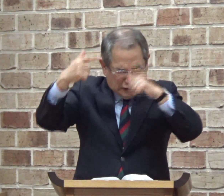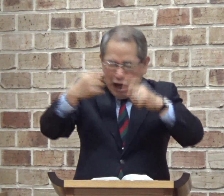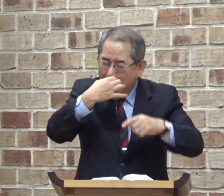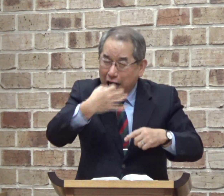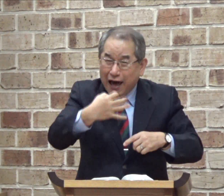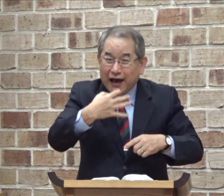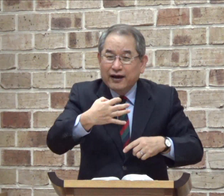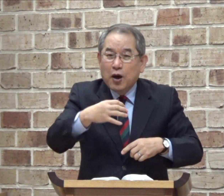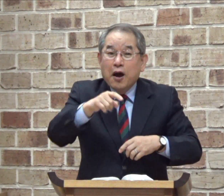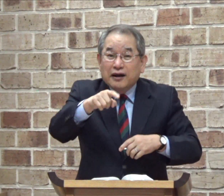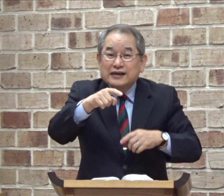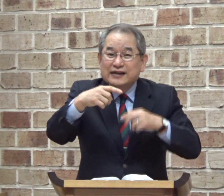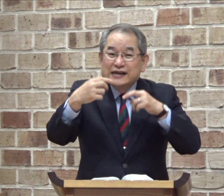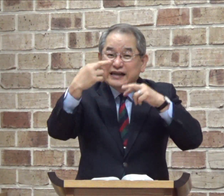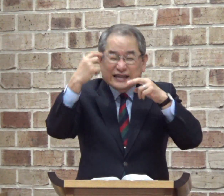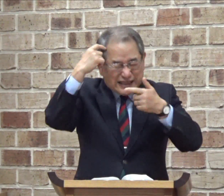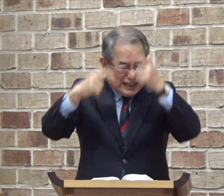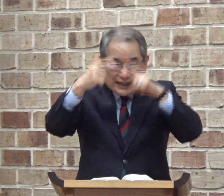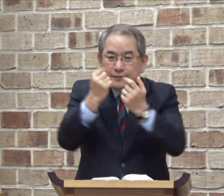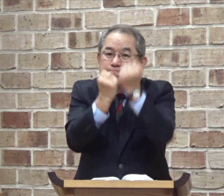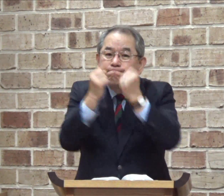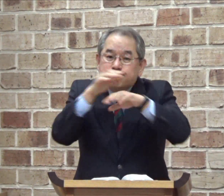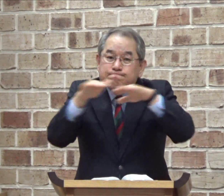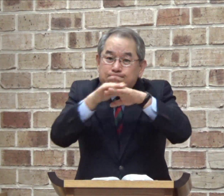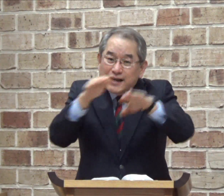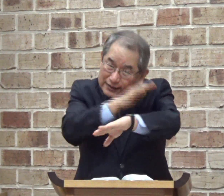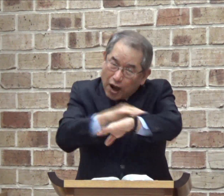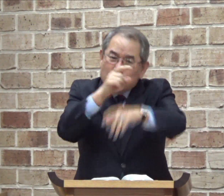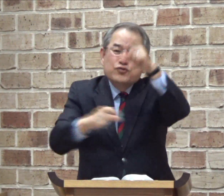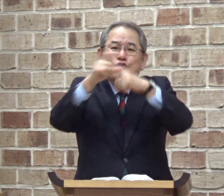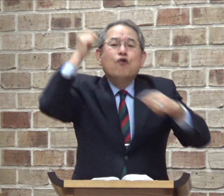하나가 된다는 것은 쉽지 않습니다.